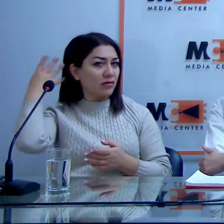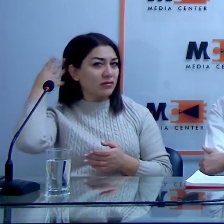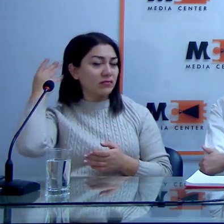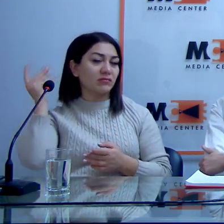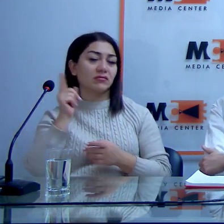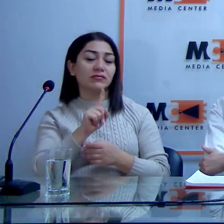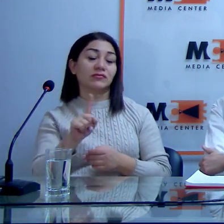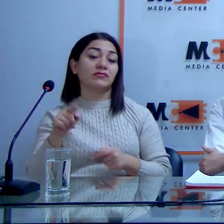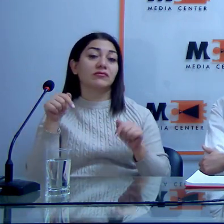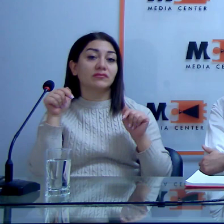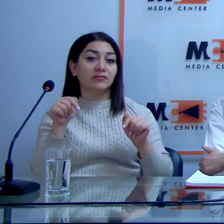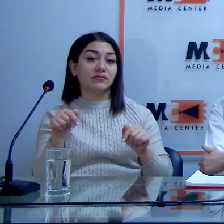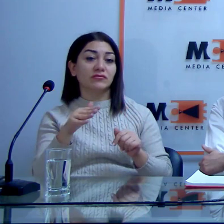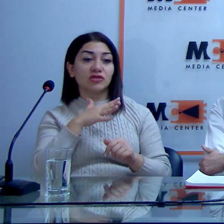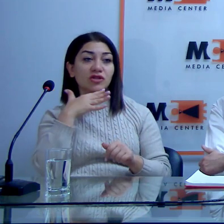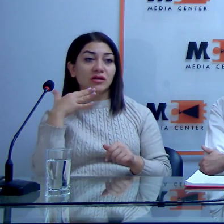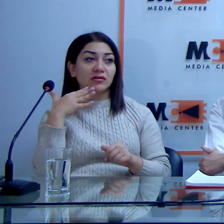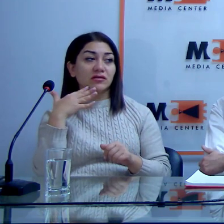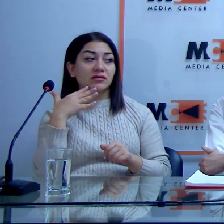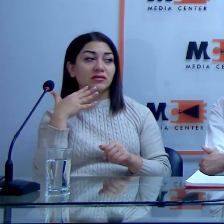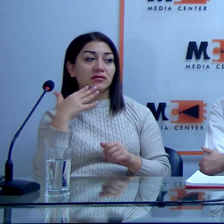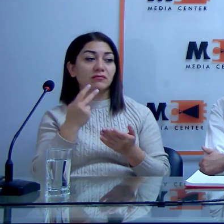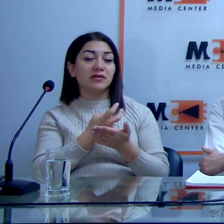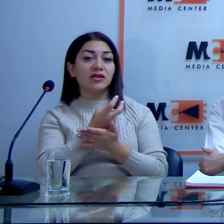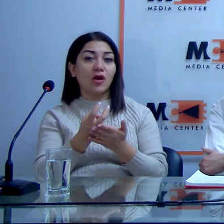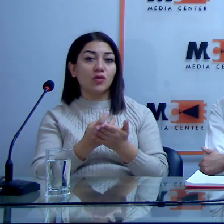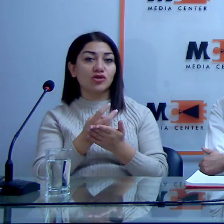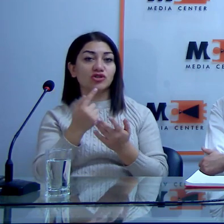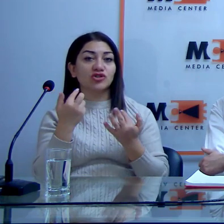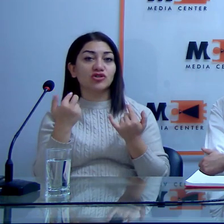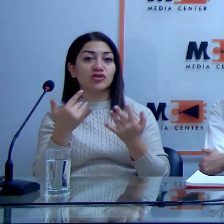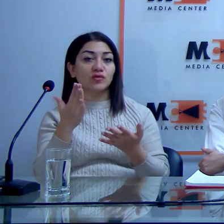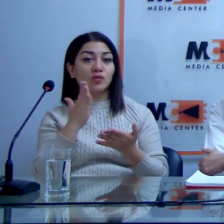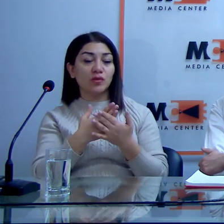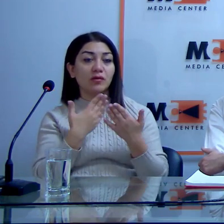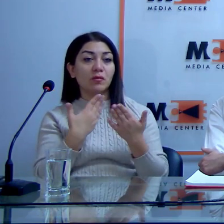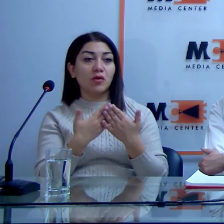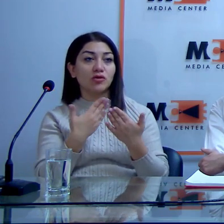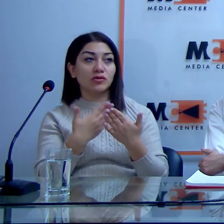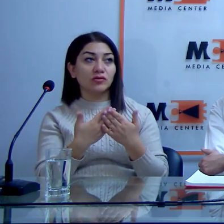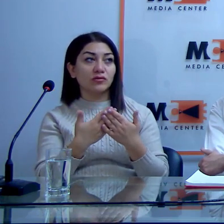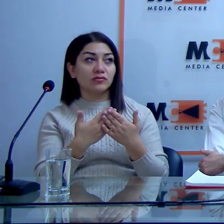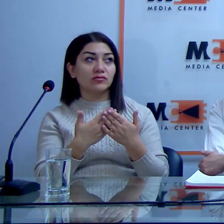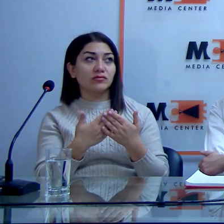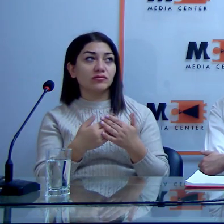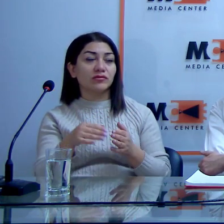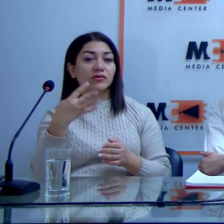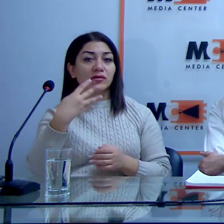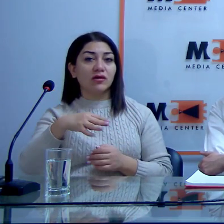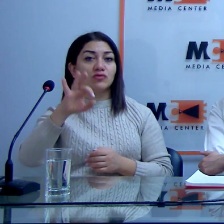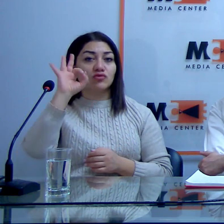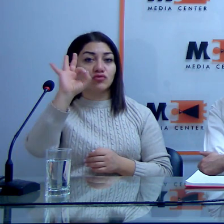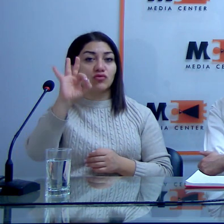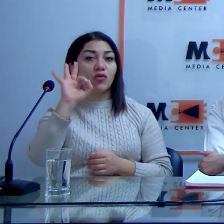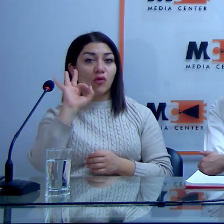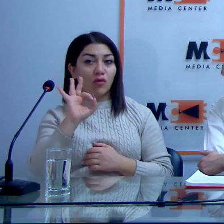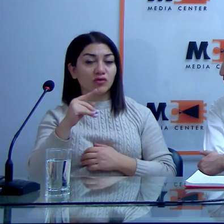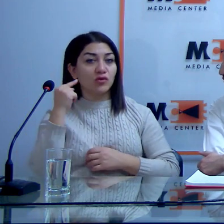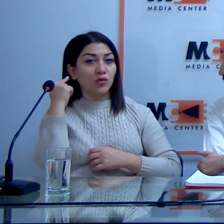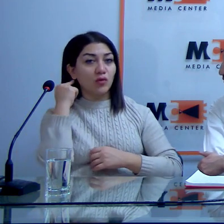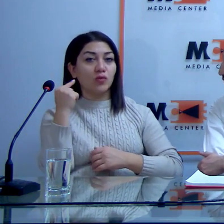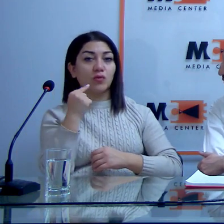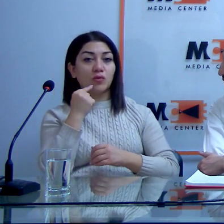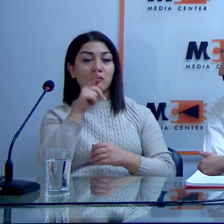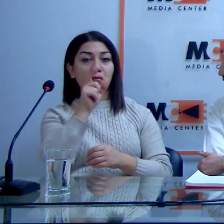եւ այստեղ էլ բավականին մտահոգիչ ցուցանիշ ունենք, որ շուրջ համարյա թե 40%-ը, օրինակ խուլ